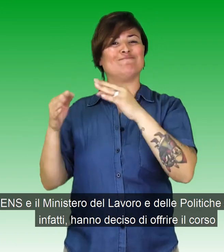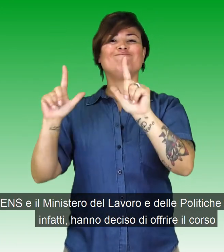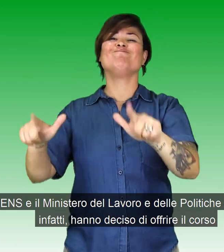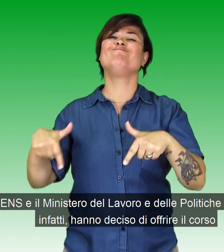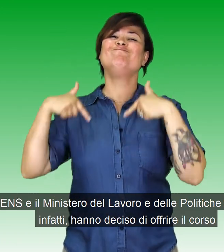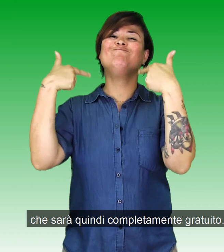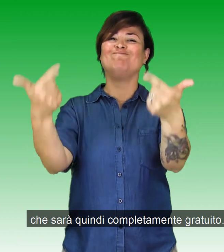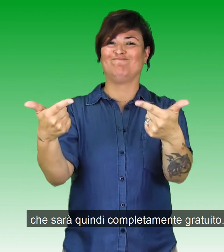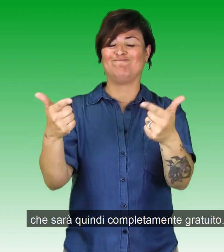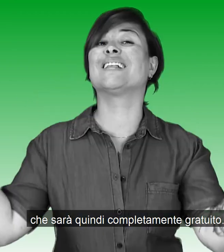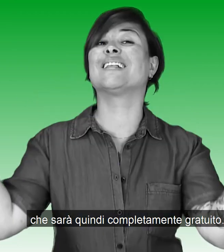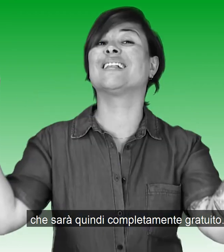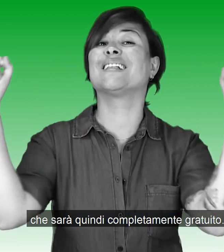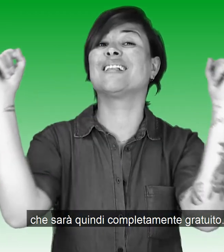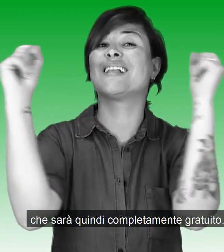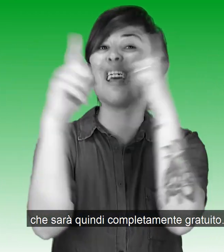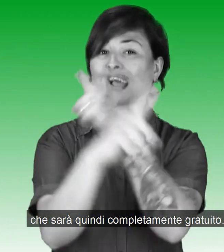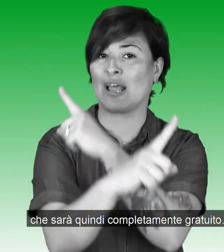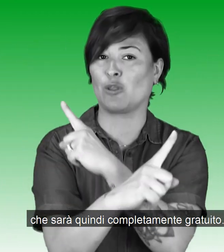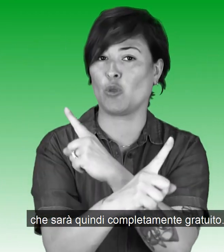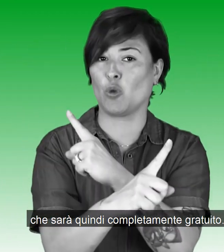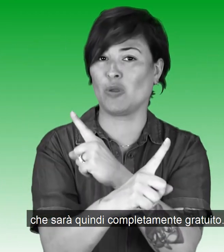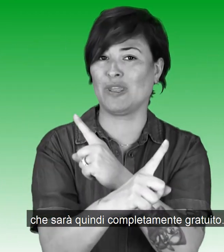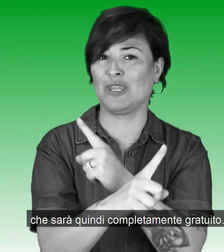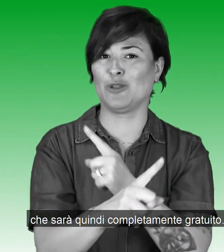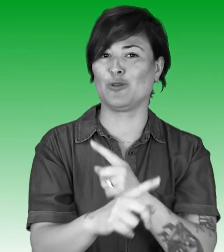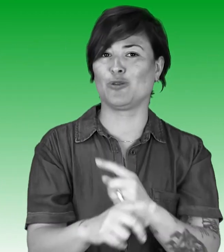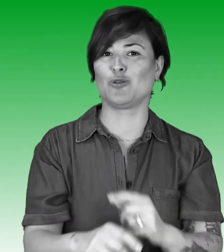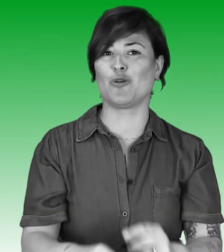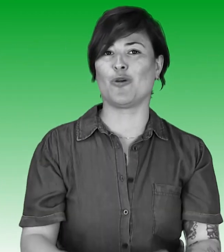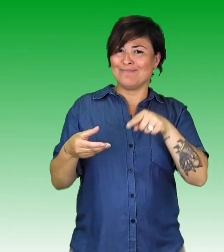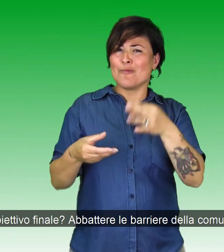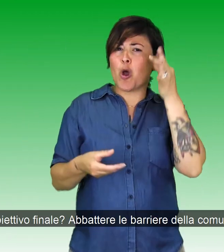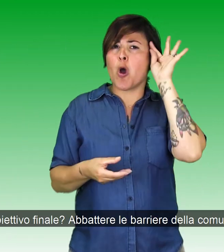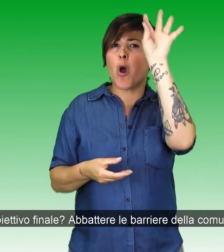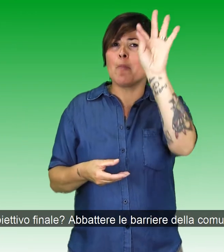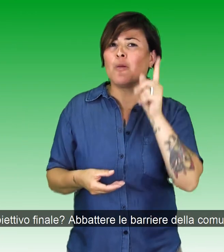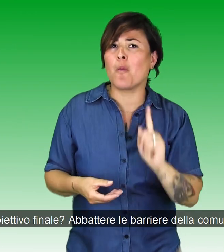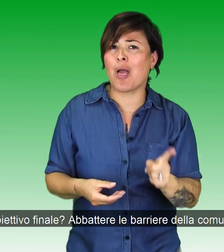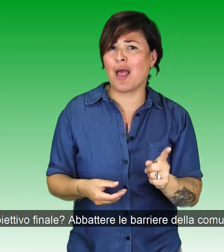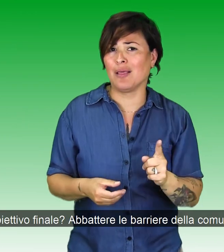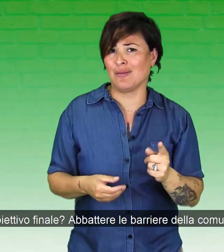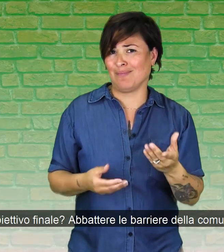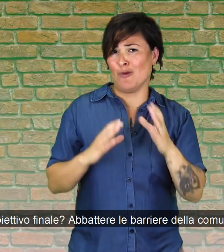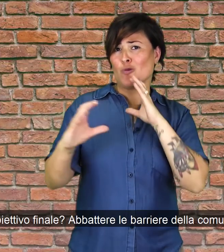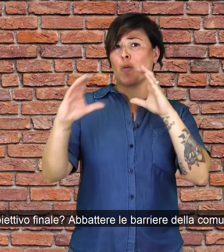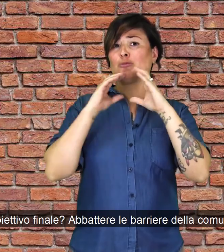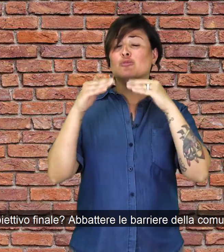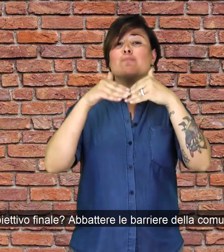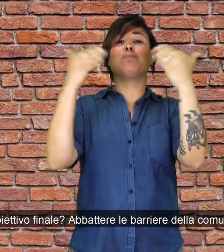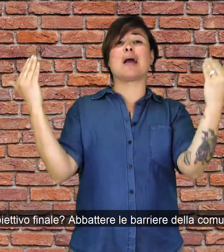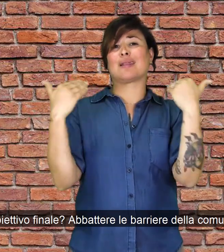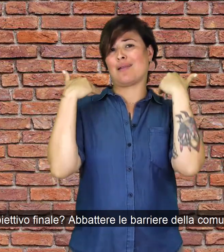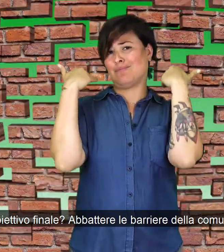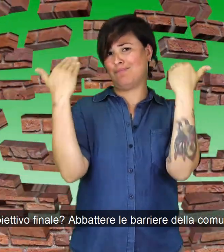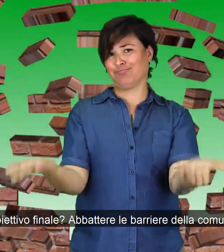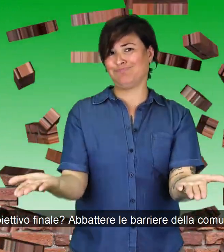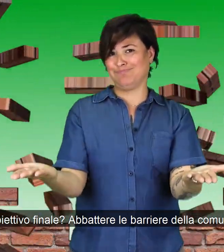di offrire il corso, che sarà quindi completamente gratuito. L'obiettivo finale? Abbattere le barriere della comunicazione.